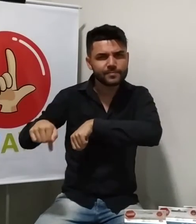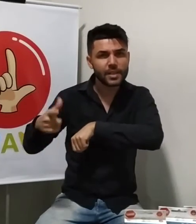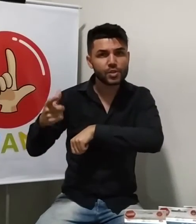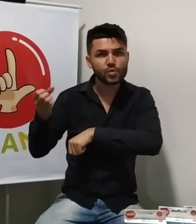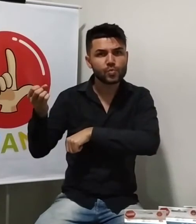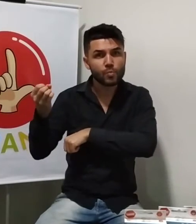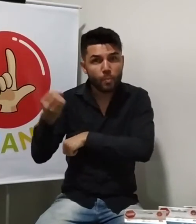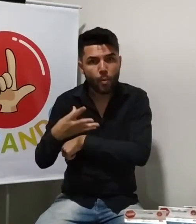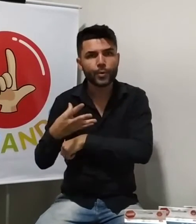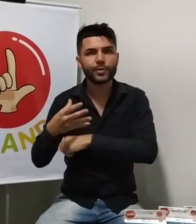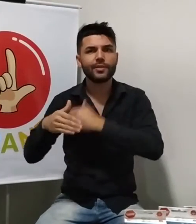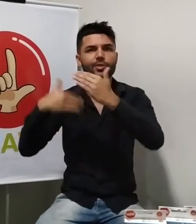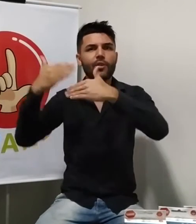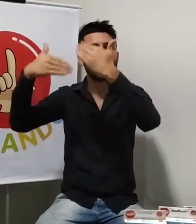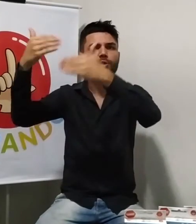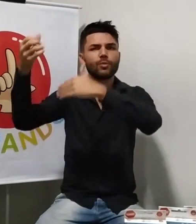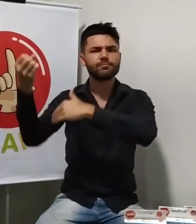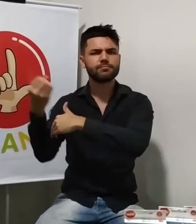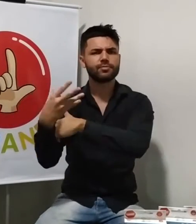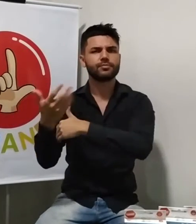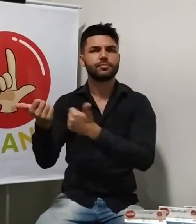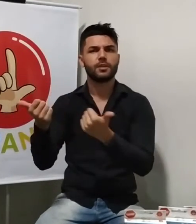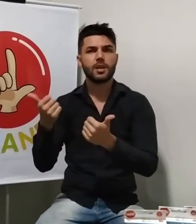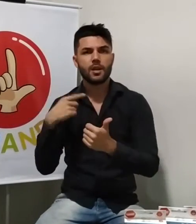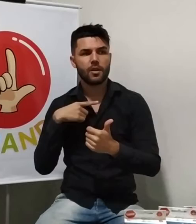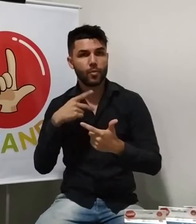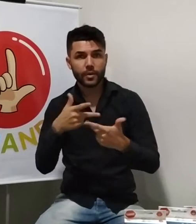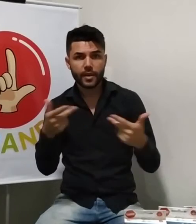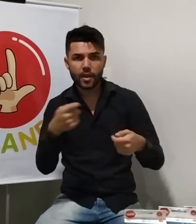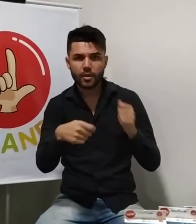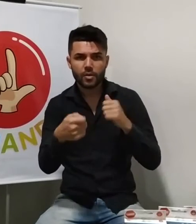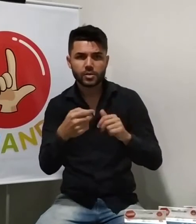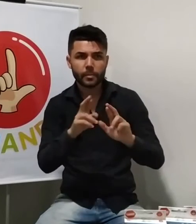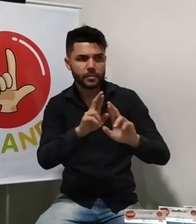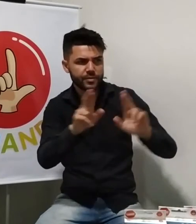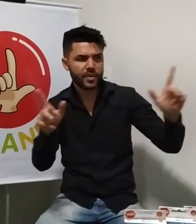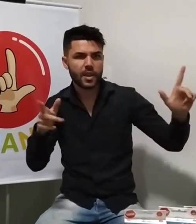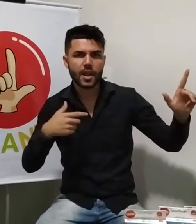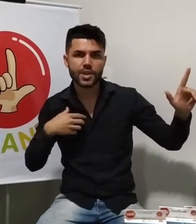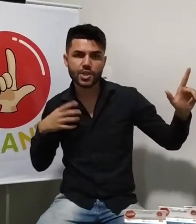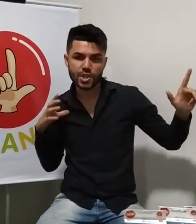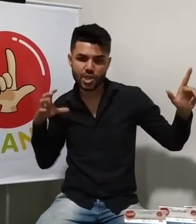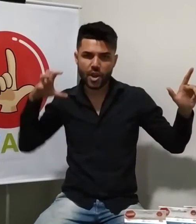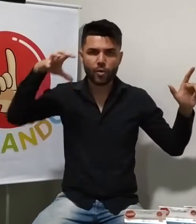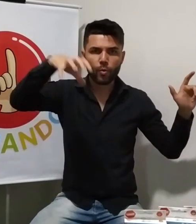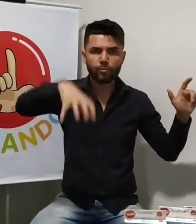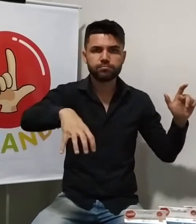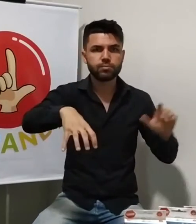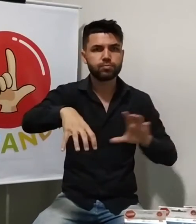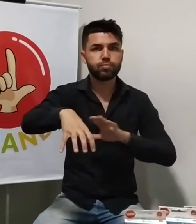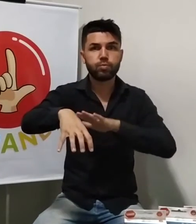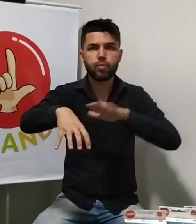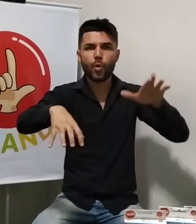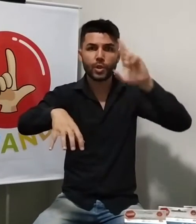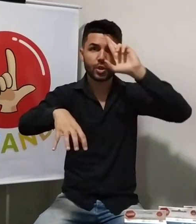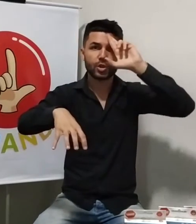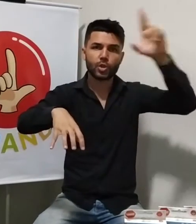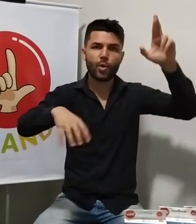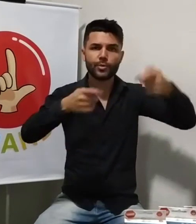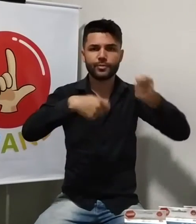assim, cara, eu tô num lugar que eu não acho que é legal estar, né? Que é um lugar onde a gente vai sofrer com guerra de preço. Você via lá que, esse menino tá